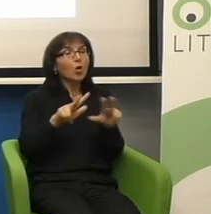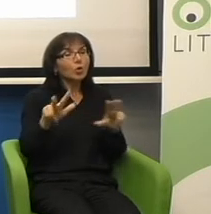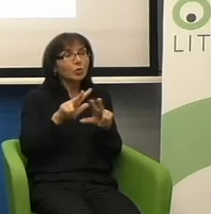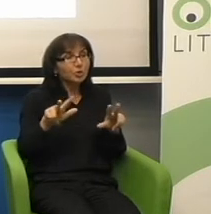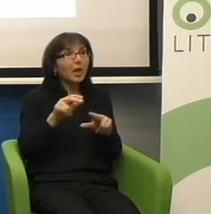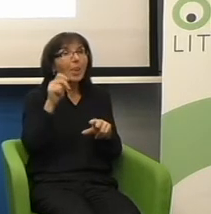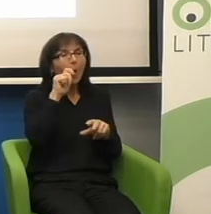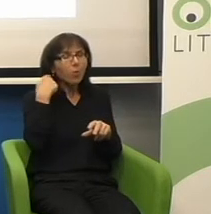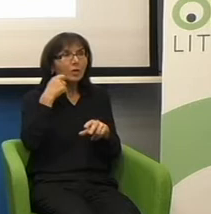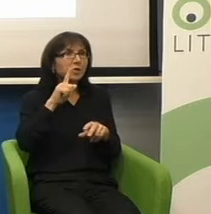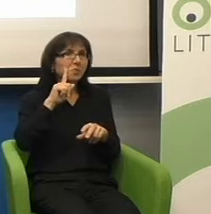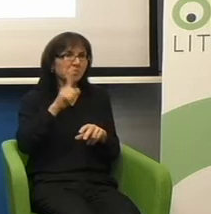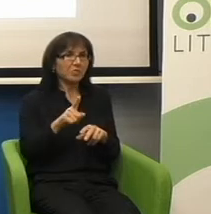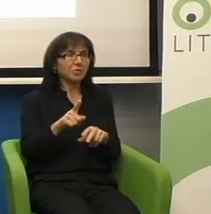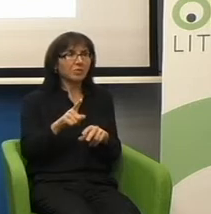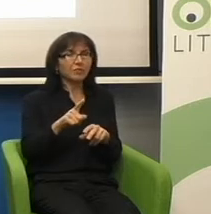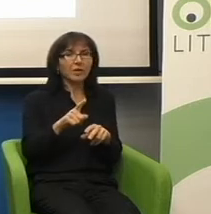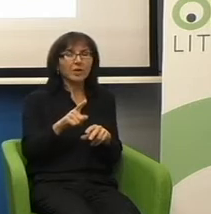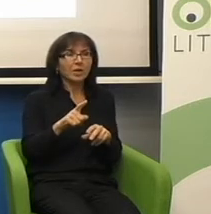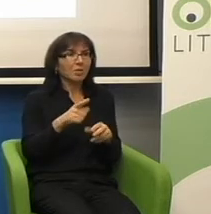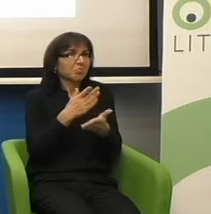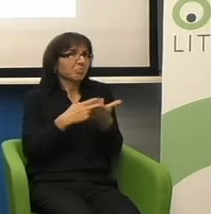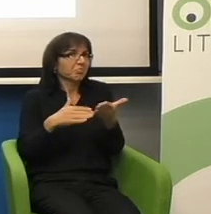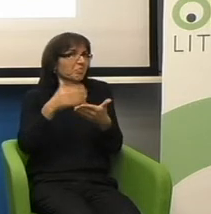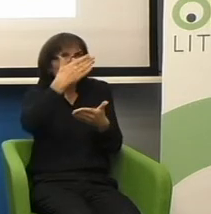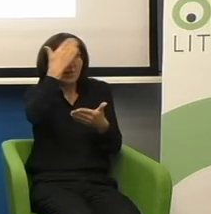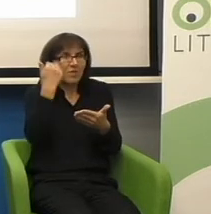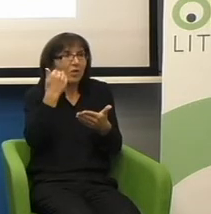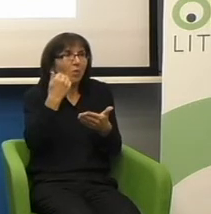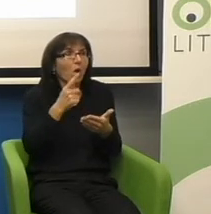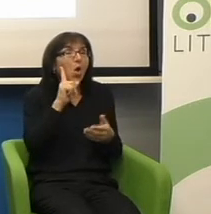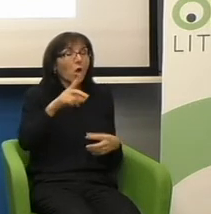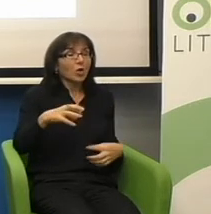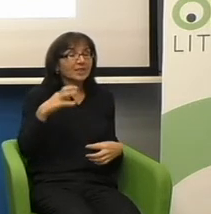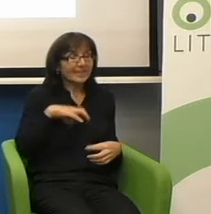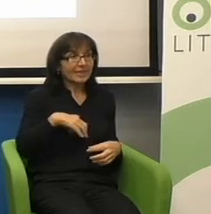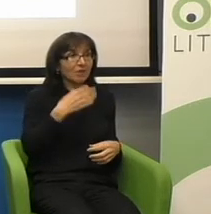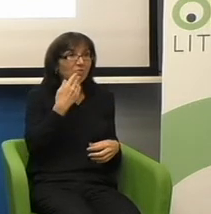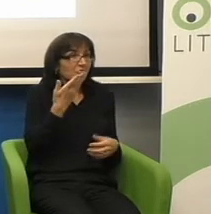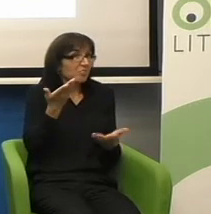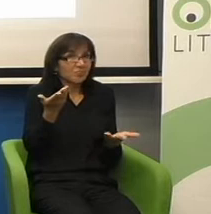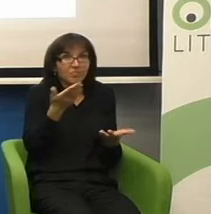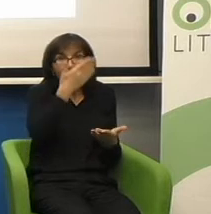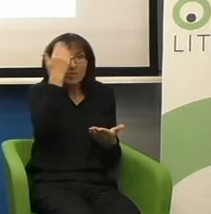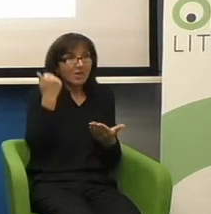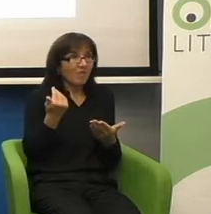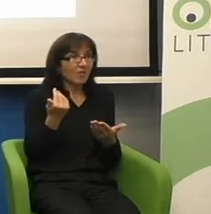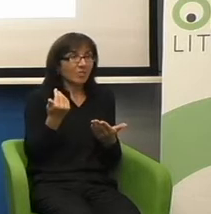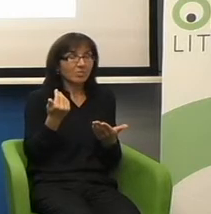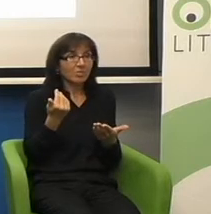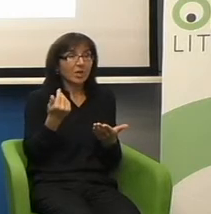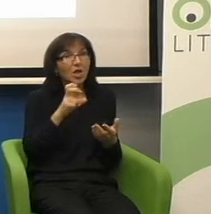są nawet bliscy Anny Walentynowicz, syn Janusz. Mam wątpliwości. Czy ja w ogóle powinienem z wami